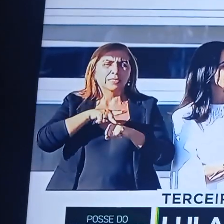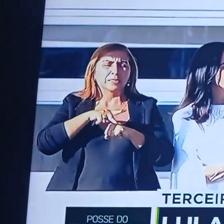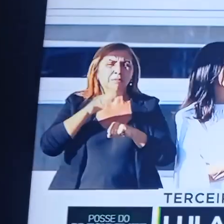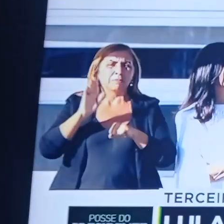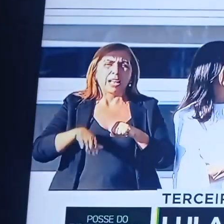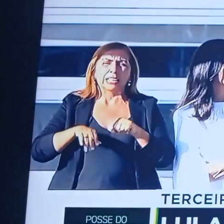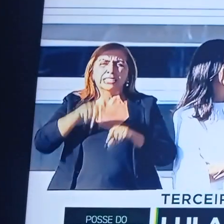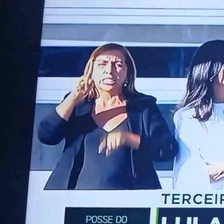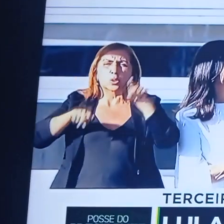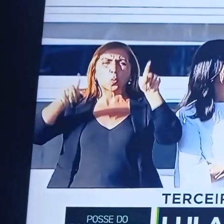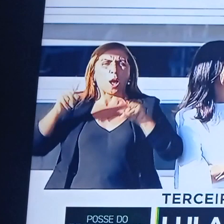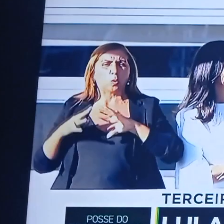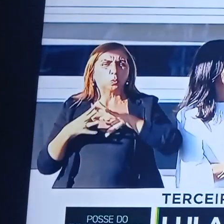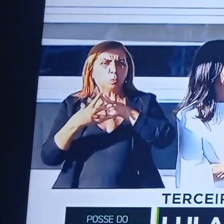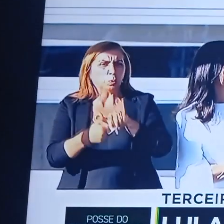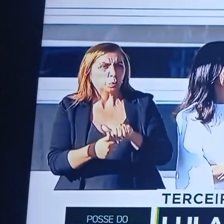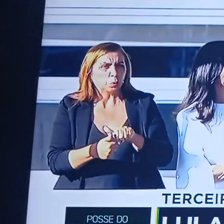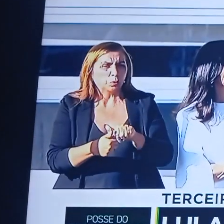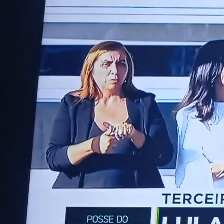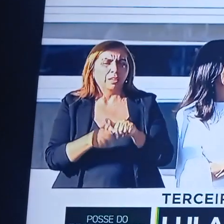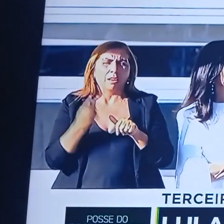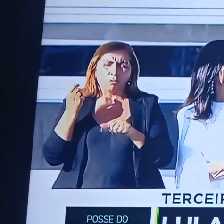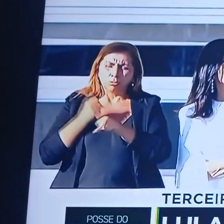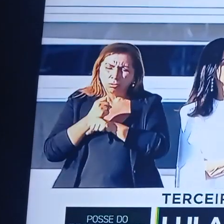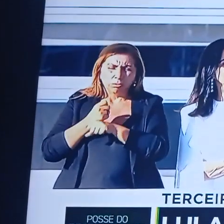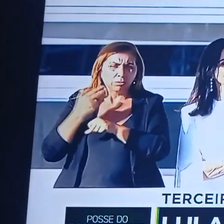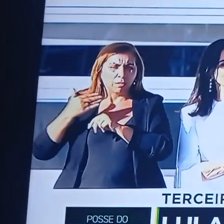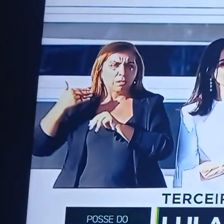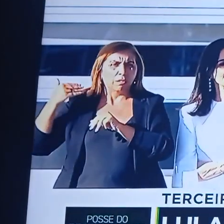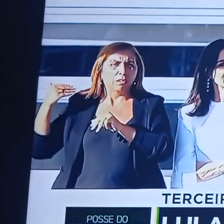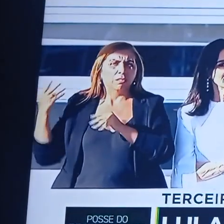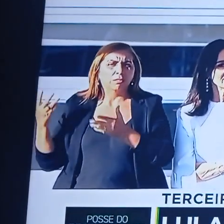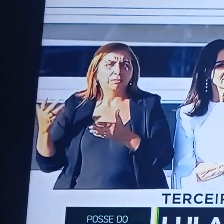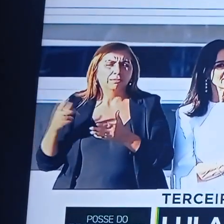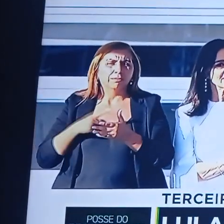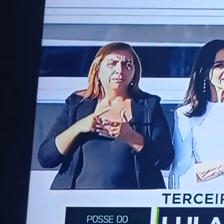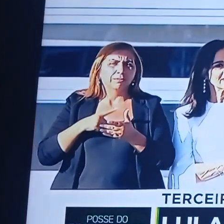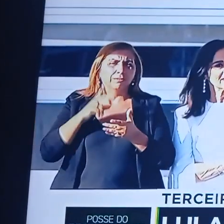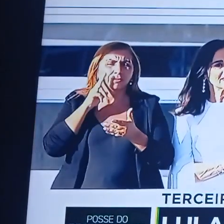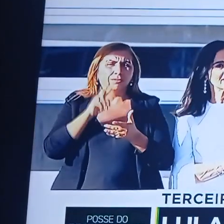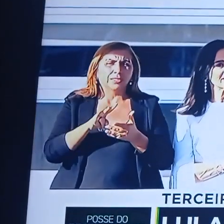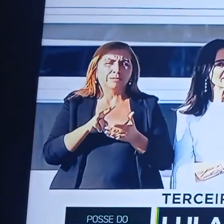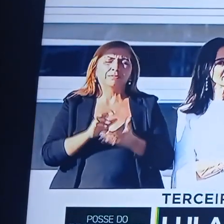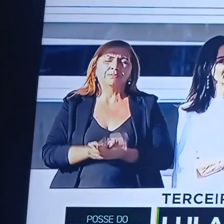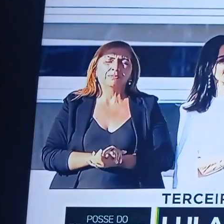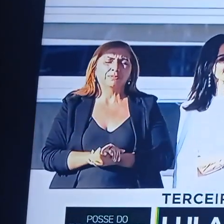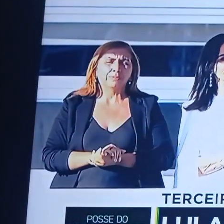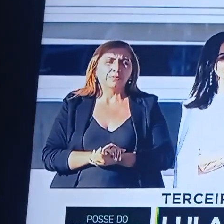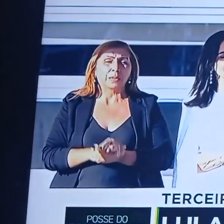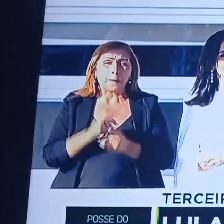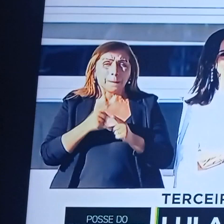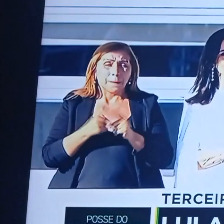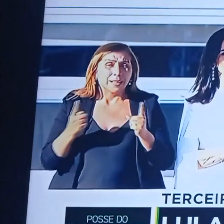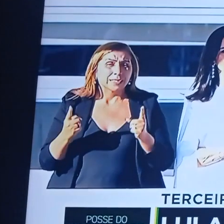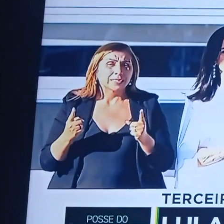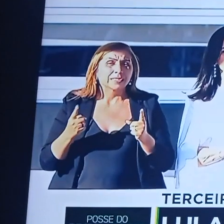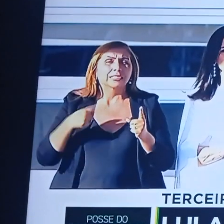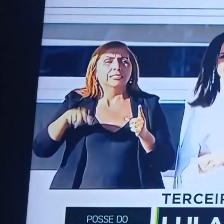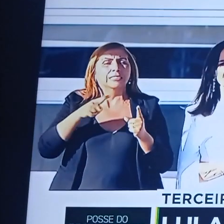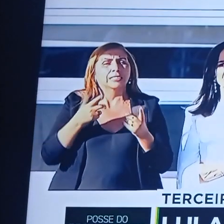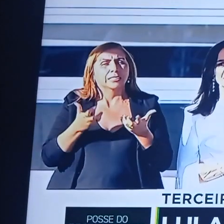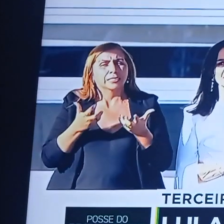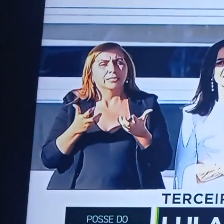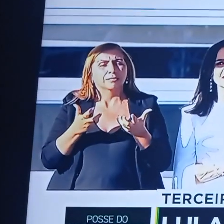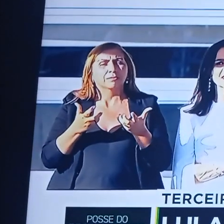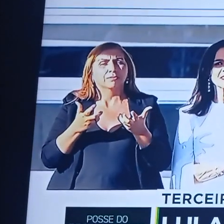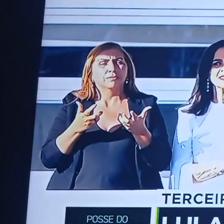do mundo. Há muito tempo, não víamos tamanho abandono e desalento nas ruas. Mães